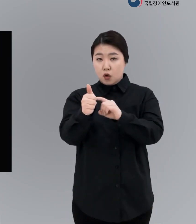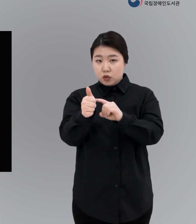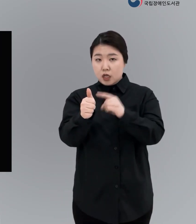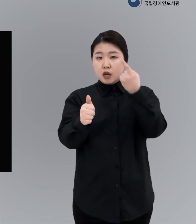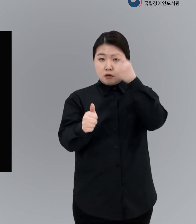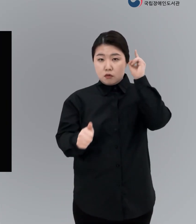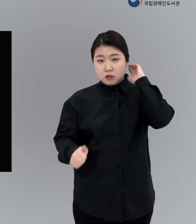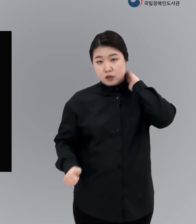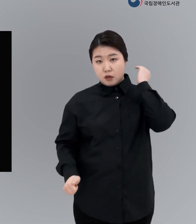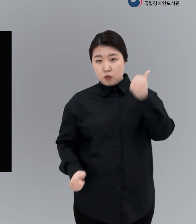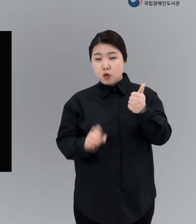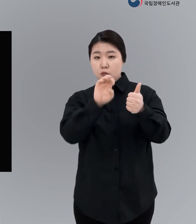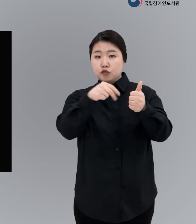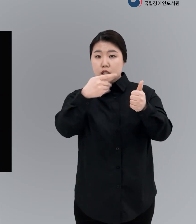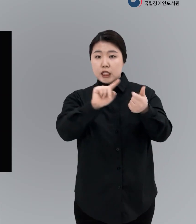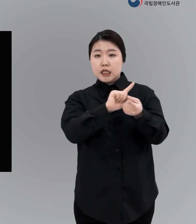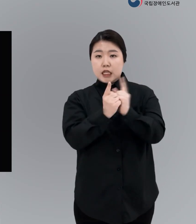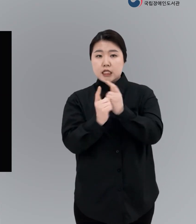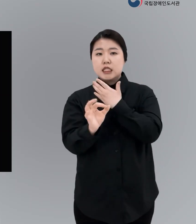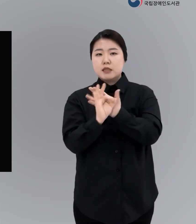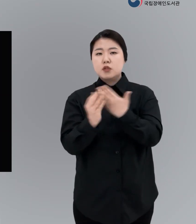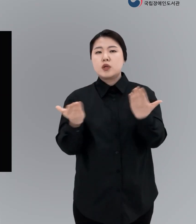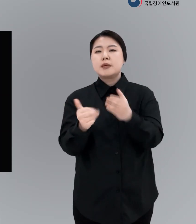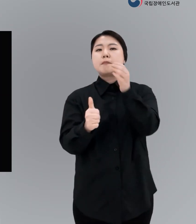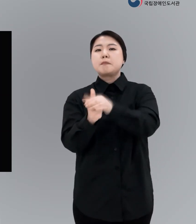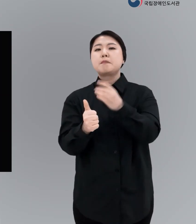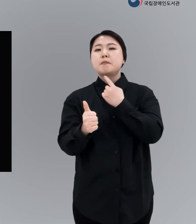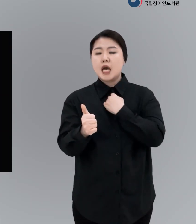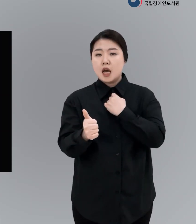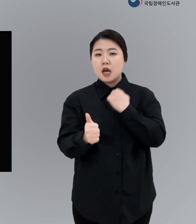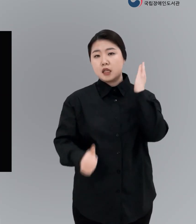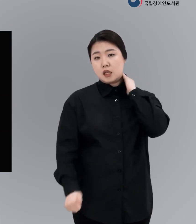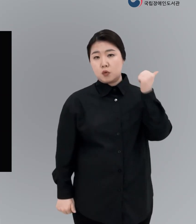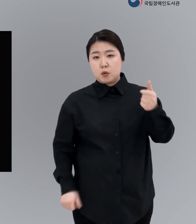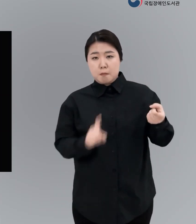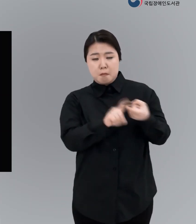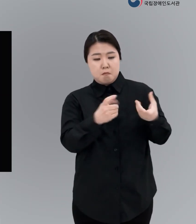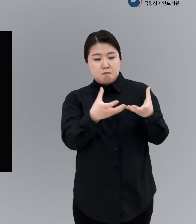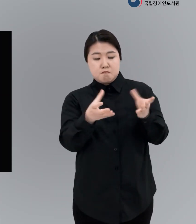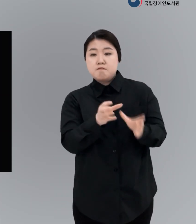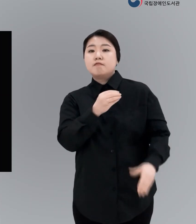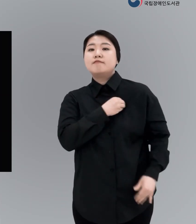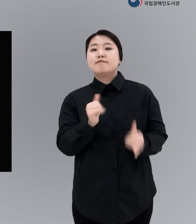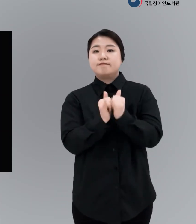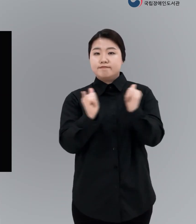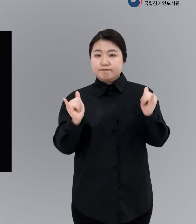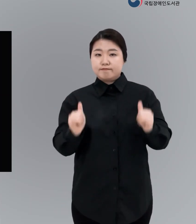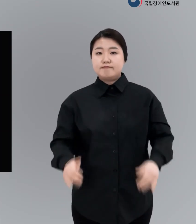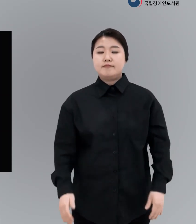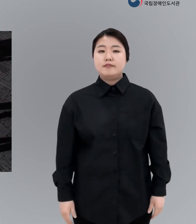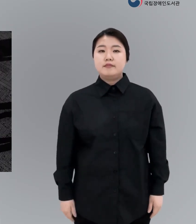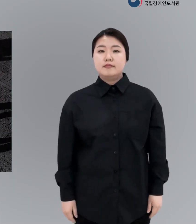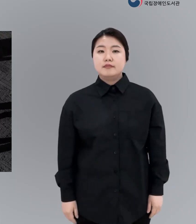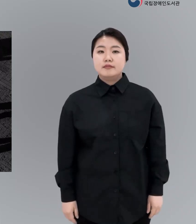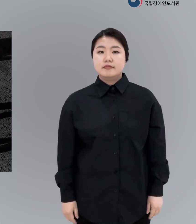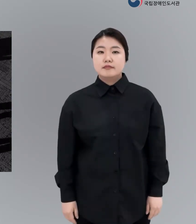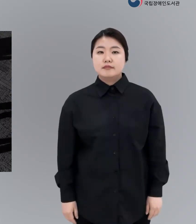그는 푸틴을 잠시 대신하여 대통령까지 지낸 푸틴의 핵심 이너서클 멤버다.